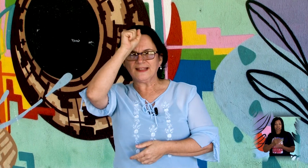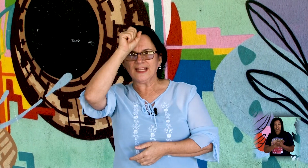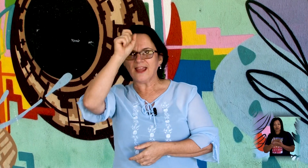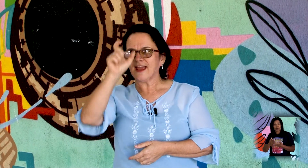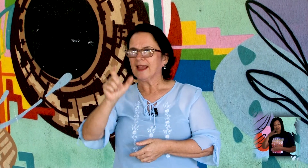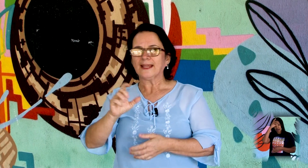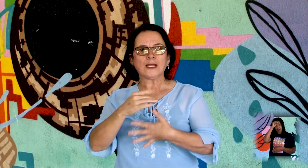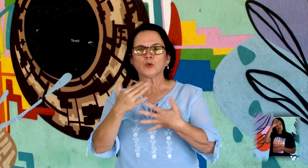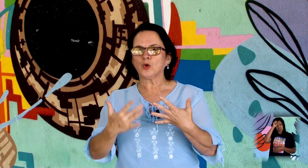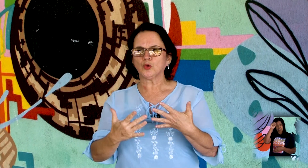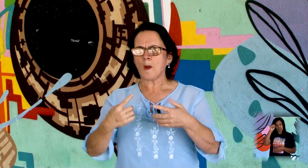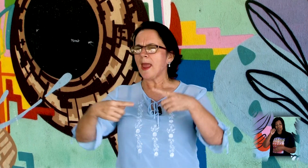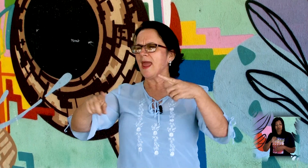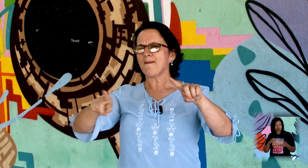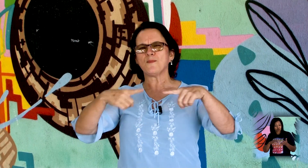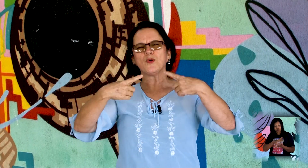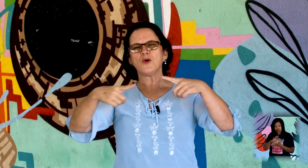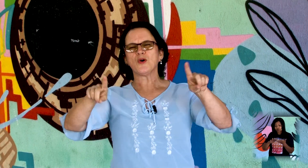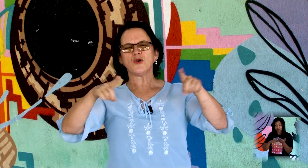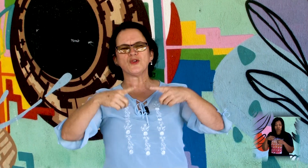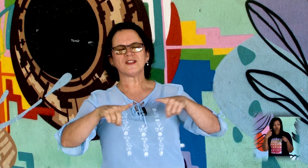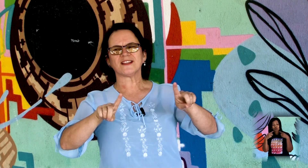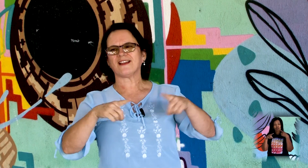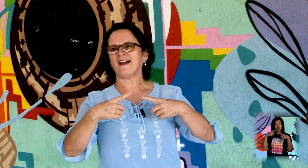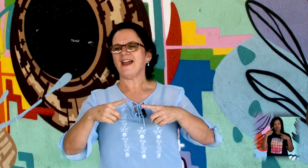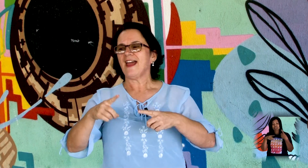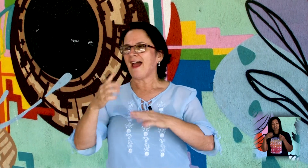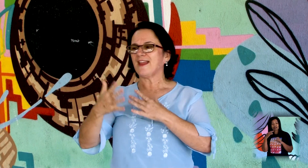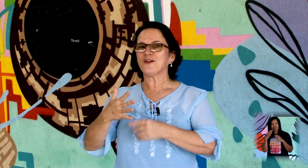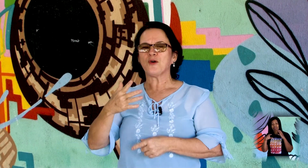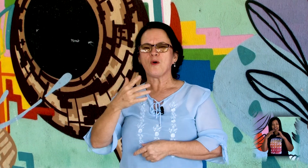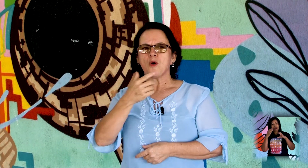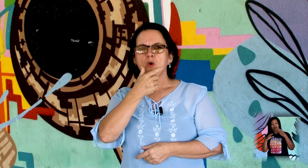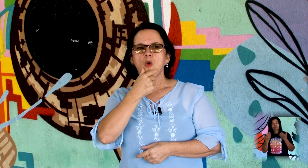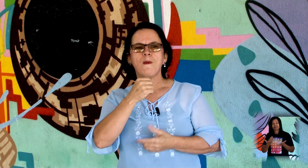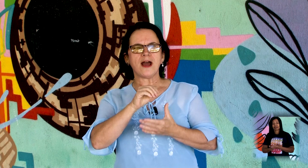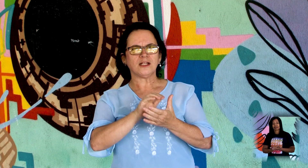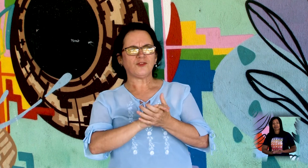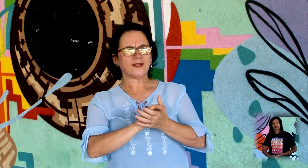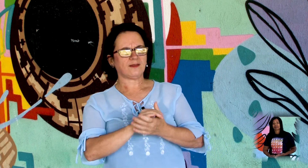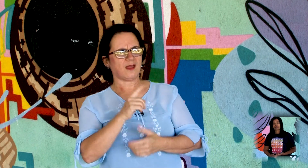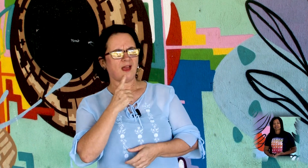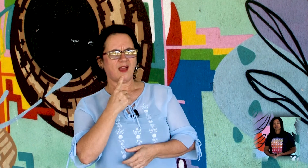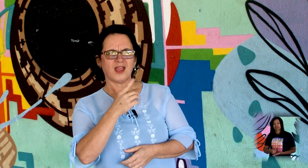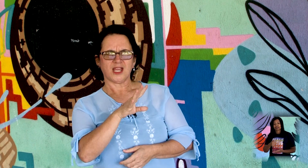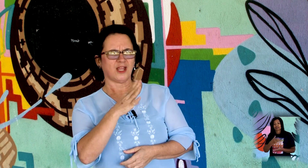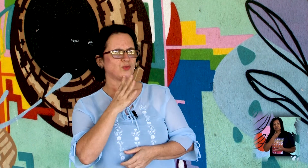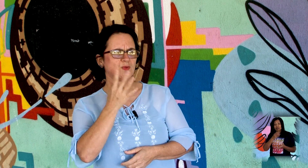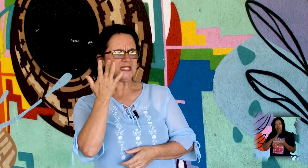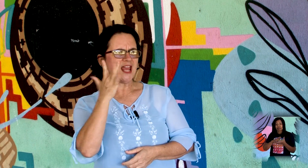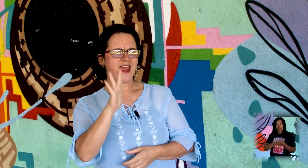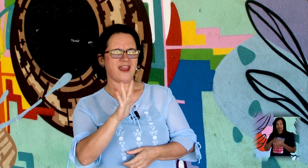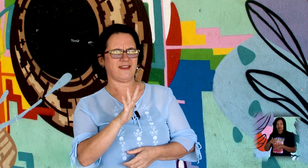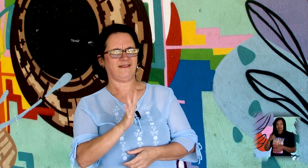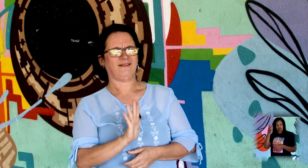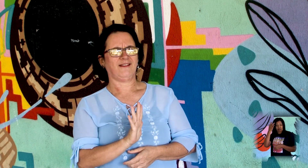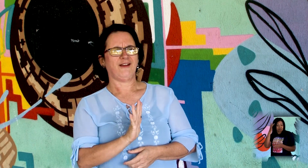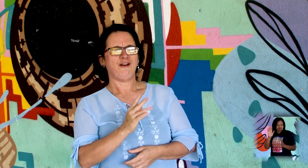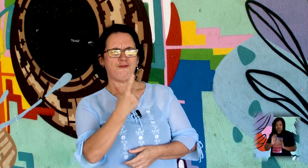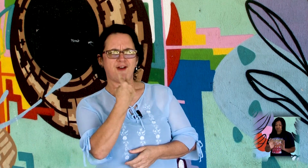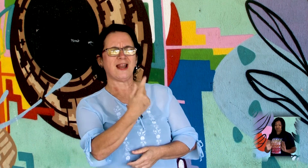a aprender, que é tudo, é música, aí o marido fica assim... Eu não